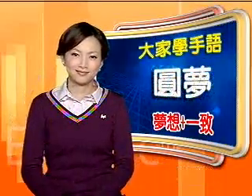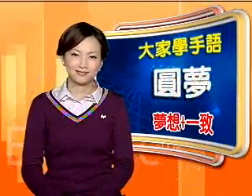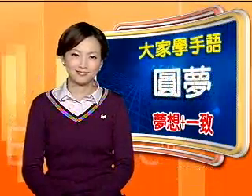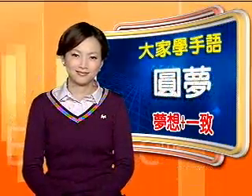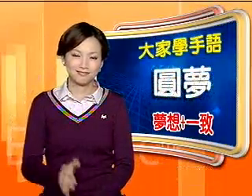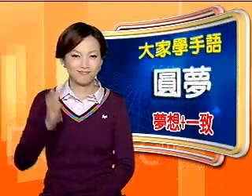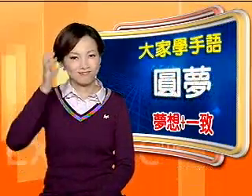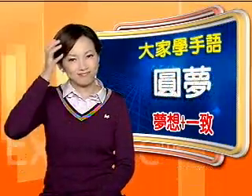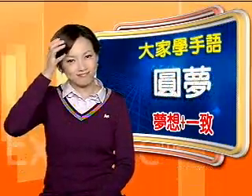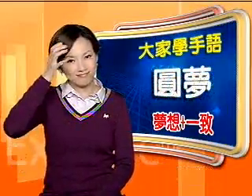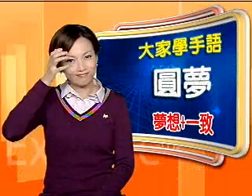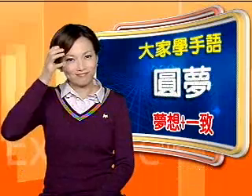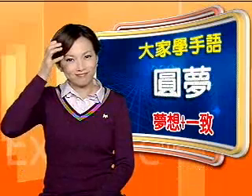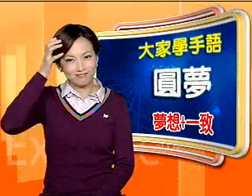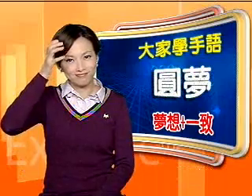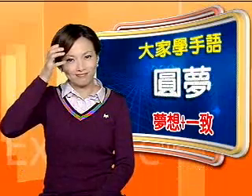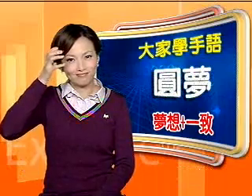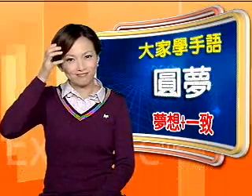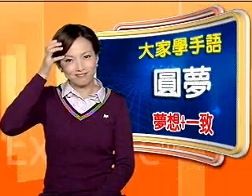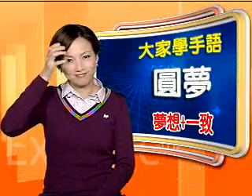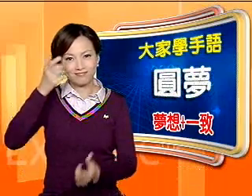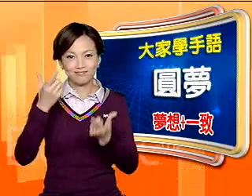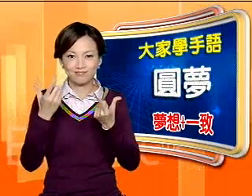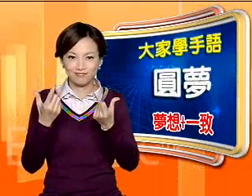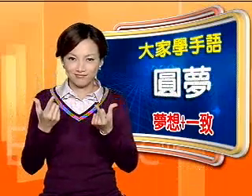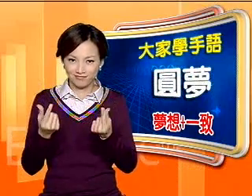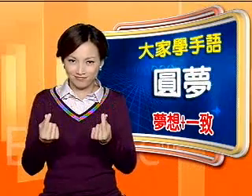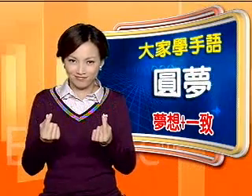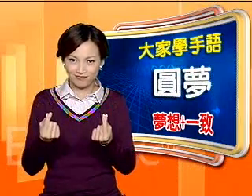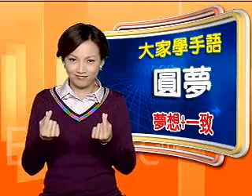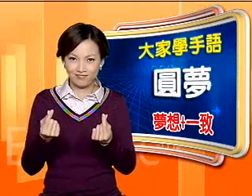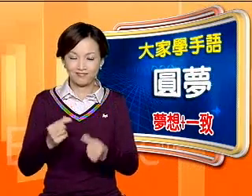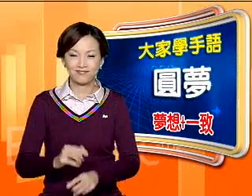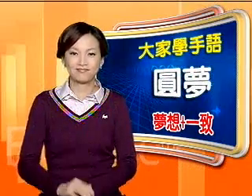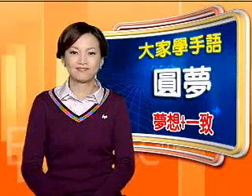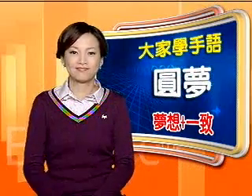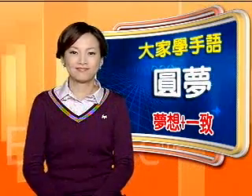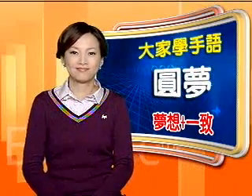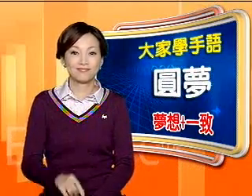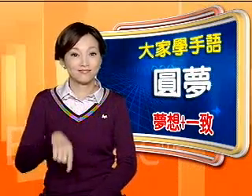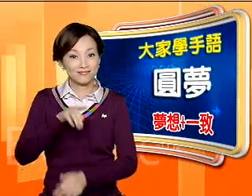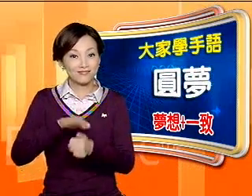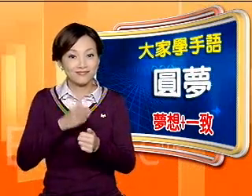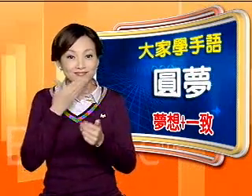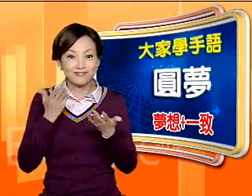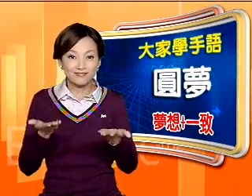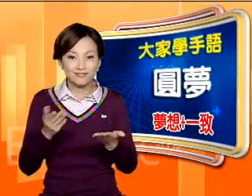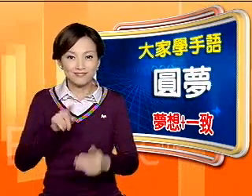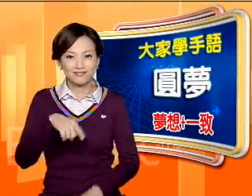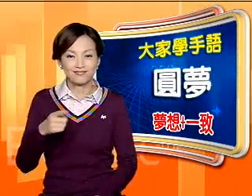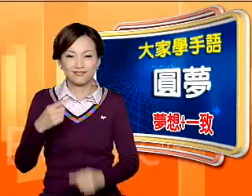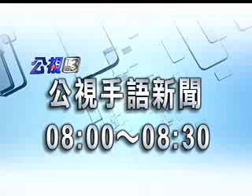到实现。圆梦，这样您学会了吗？